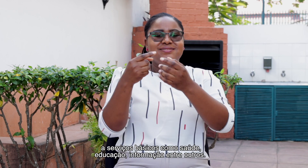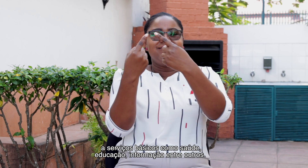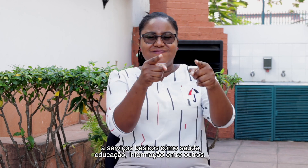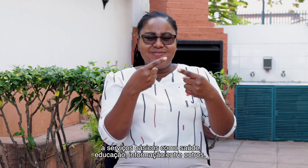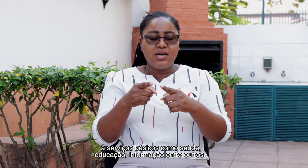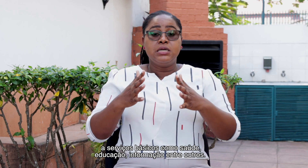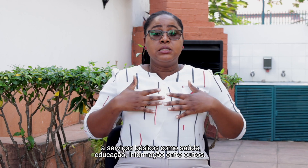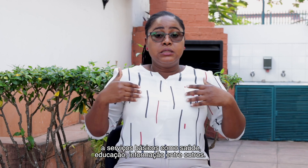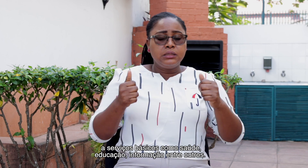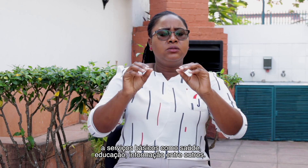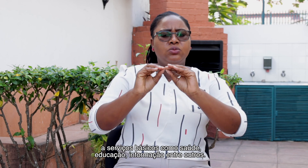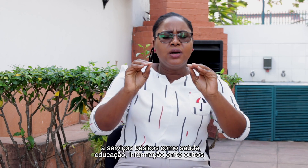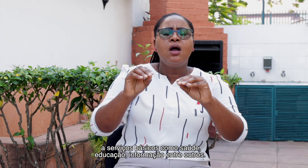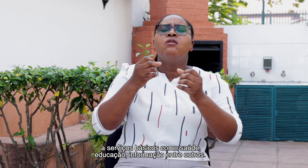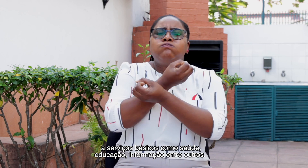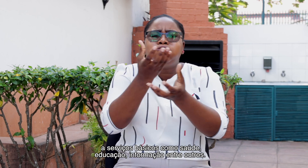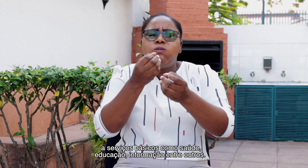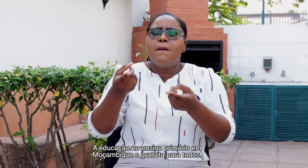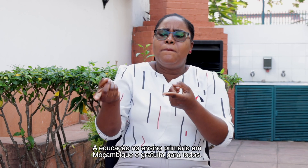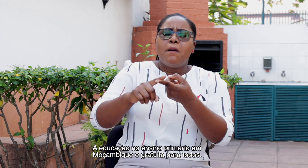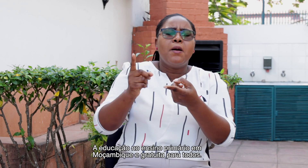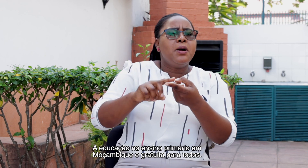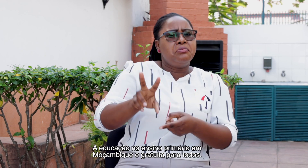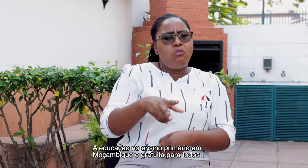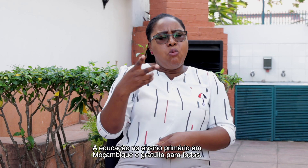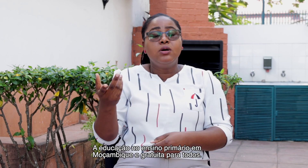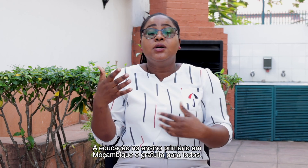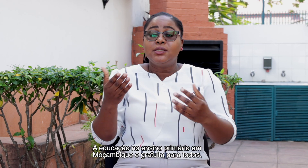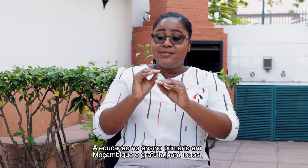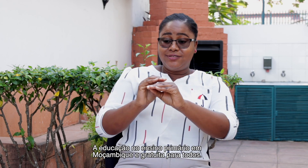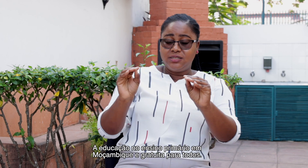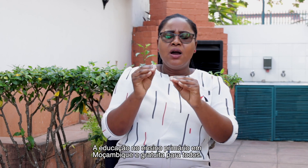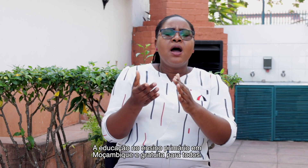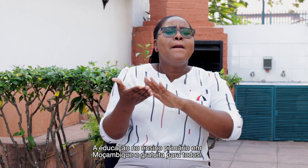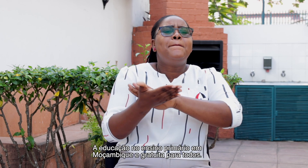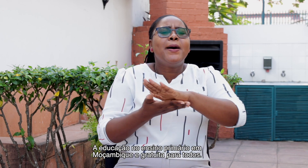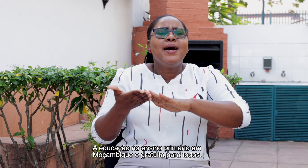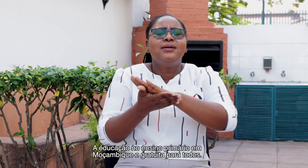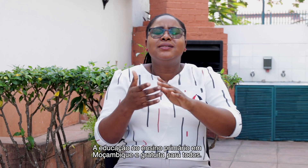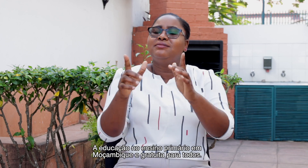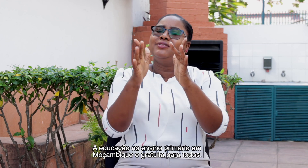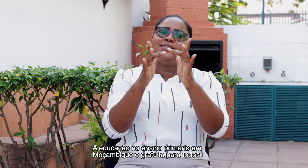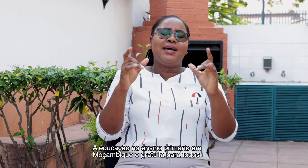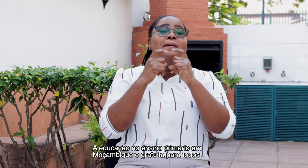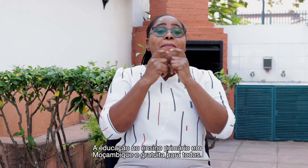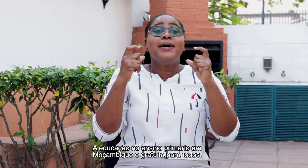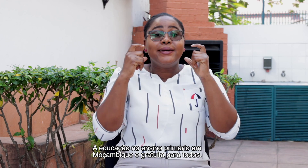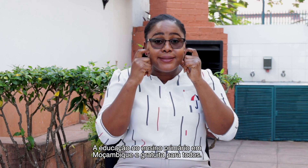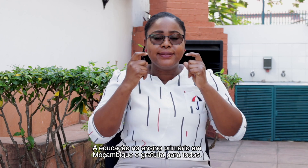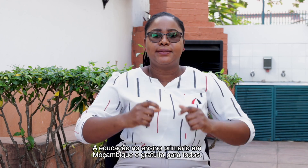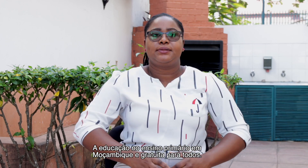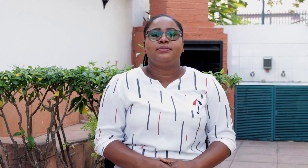saúde, educação, informação, entre outros. A educação no ensino primário em Moçambique é gratuita para todos.